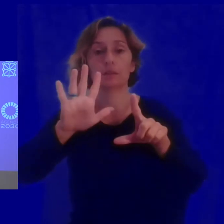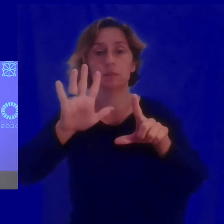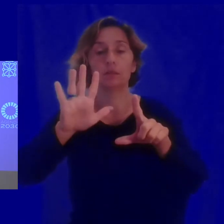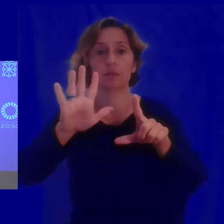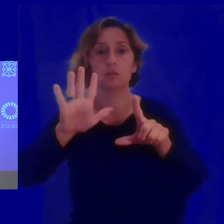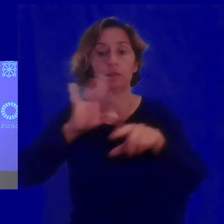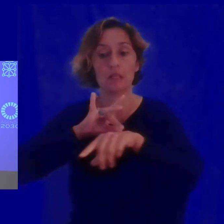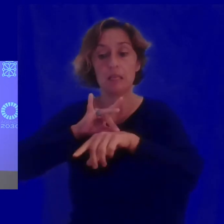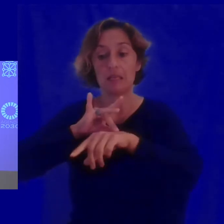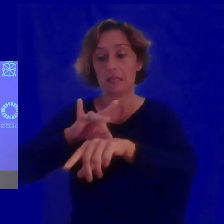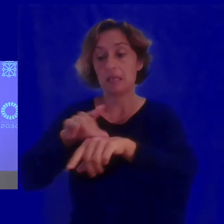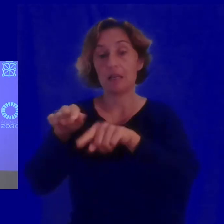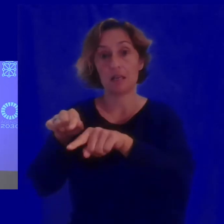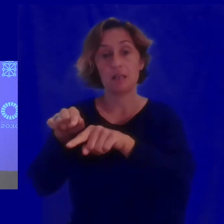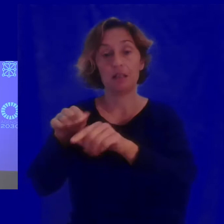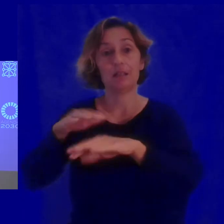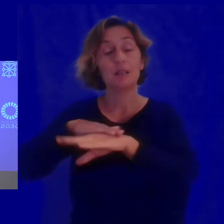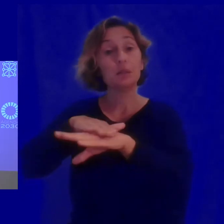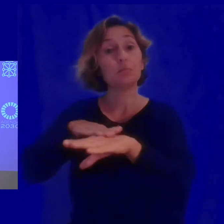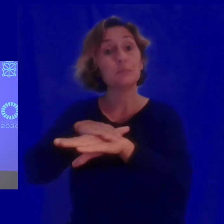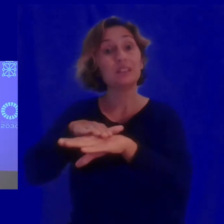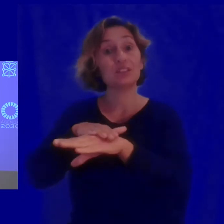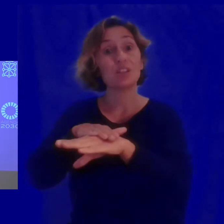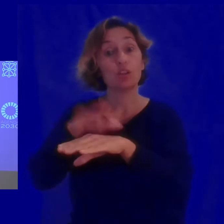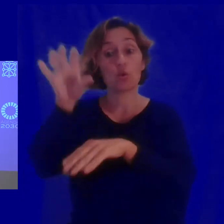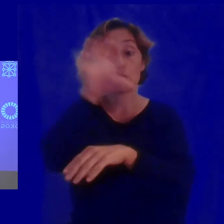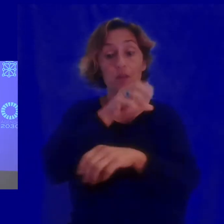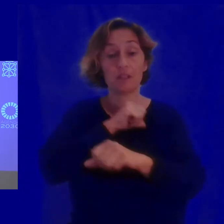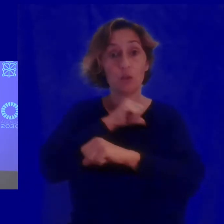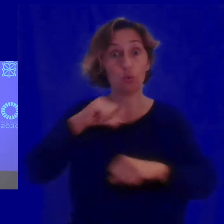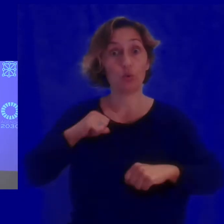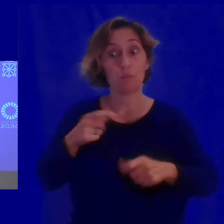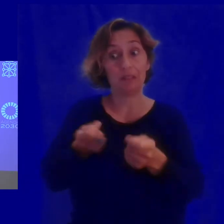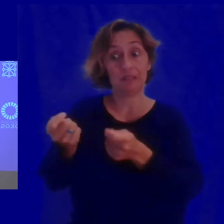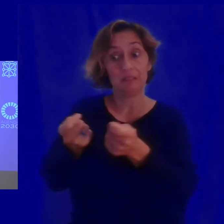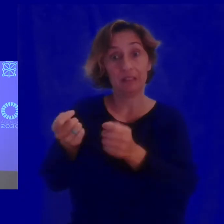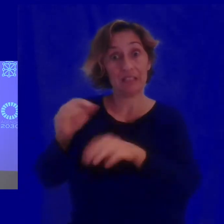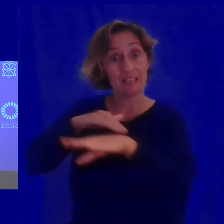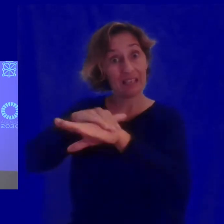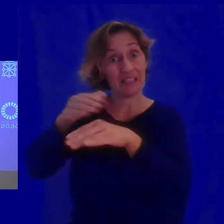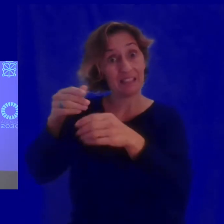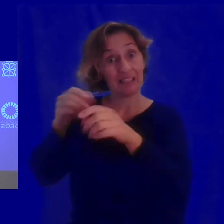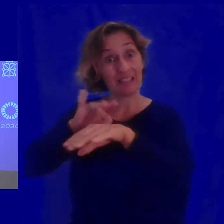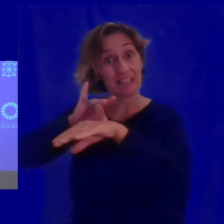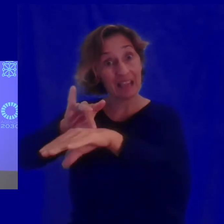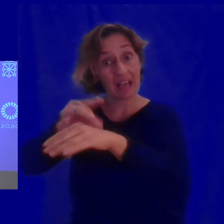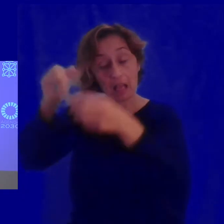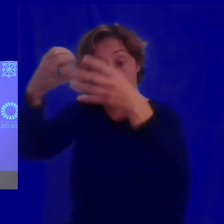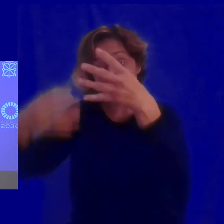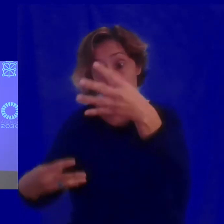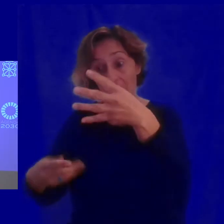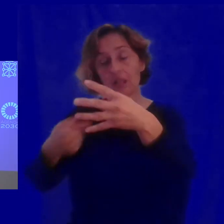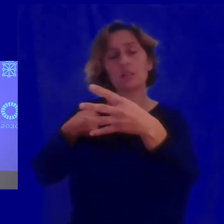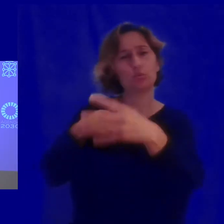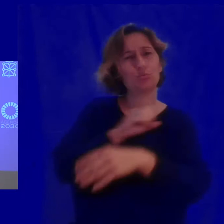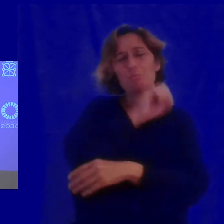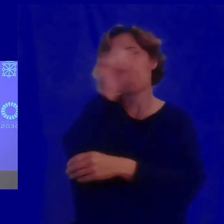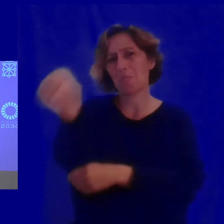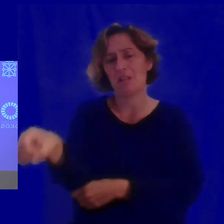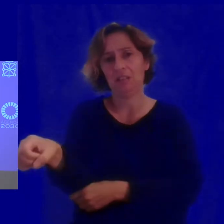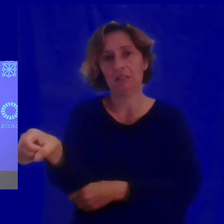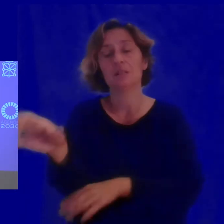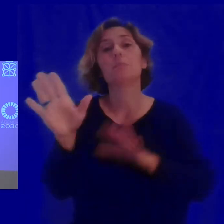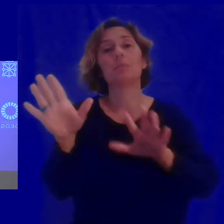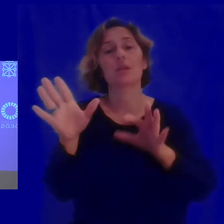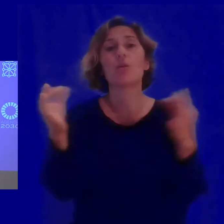guía aprobada por el Ministerio en coordinación con las comunidades autónomas. Tenemos que seguir bajando y consolidar esta